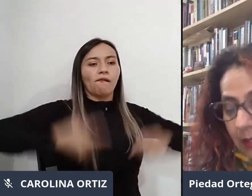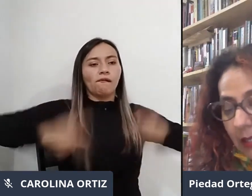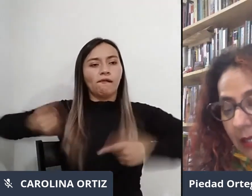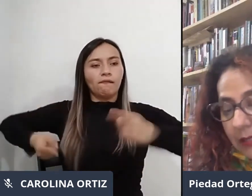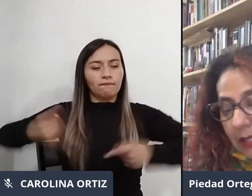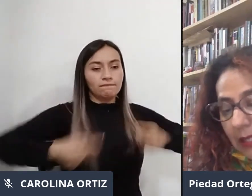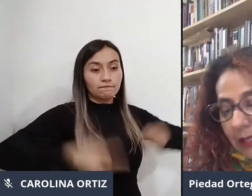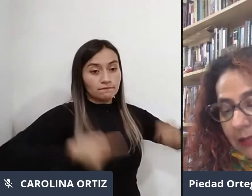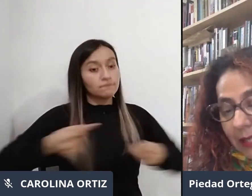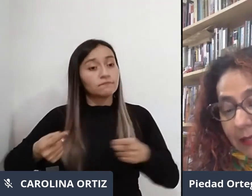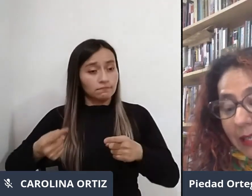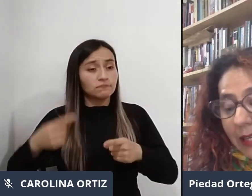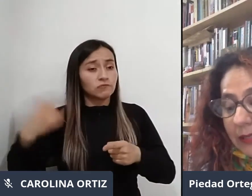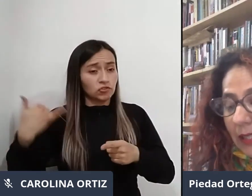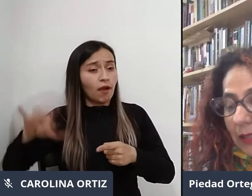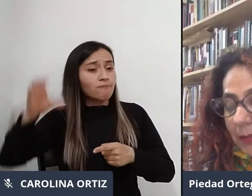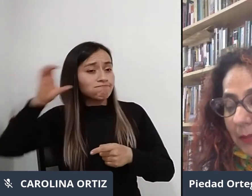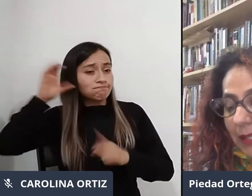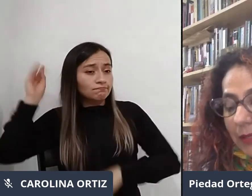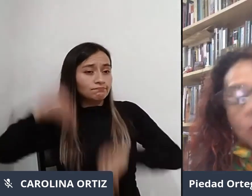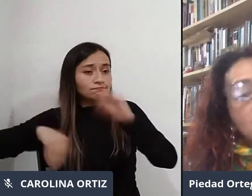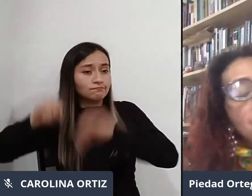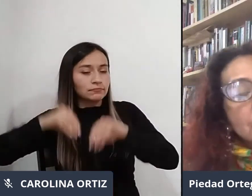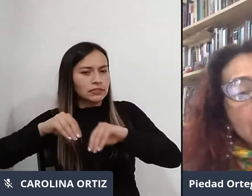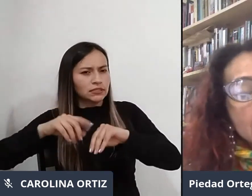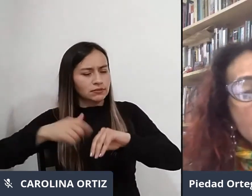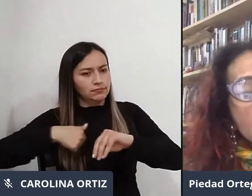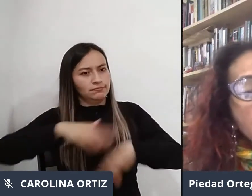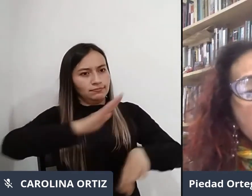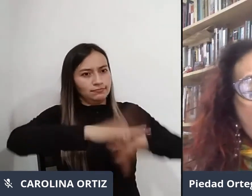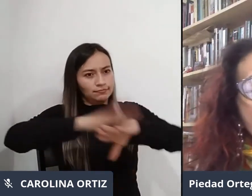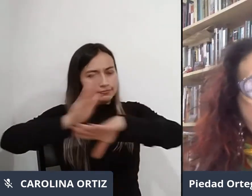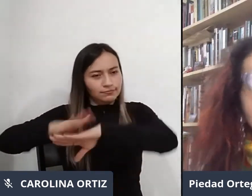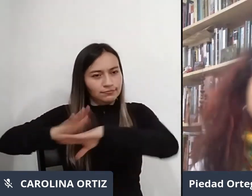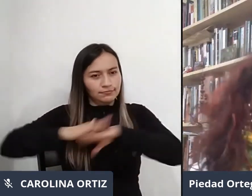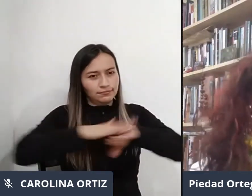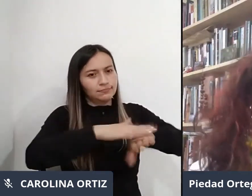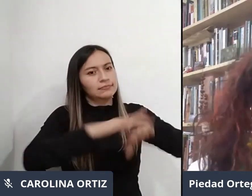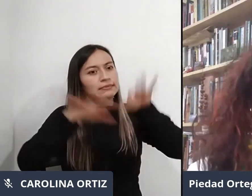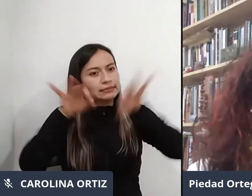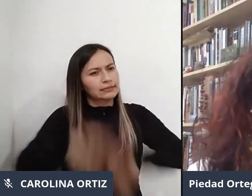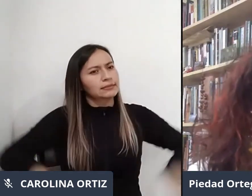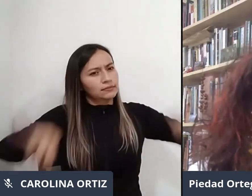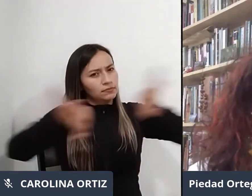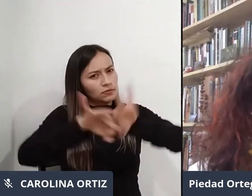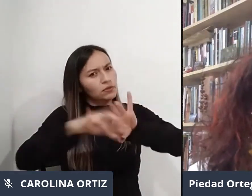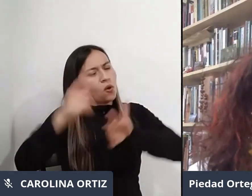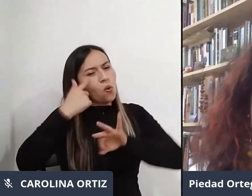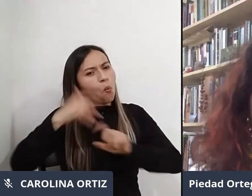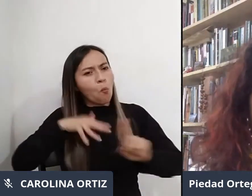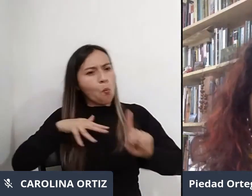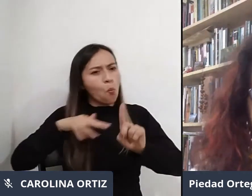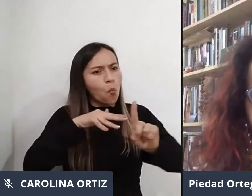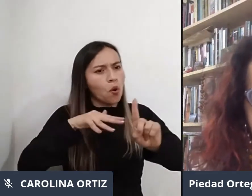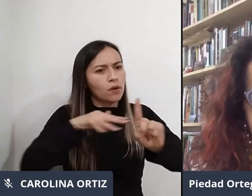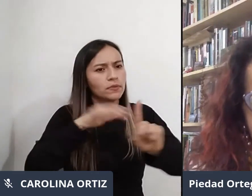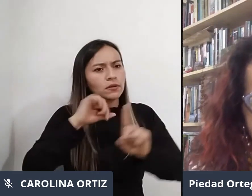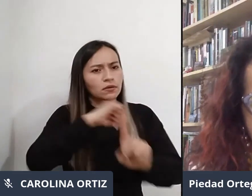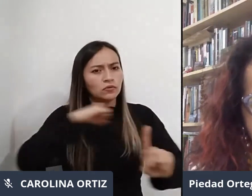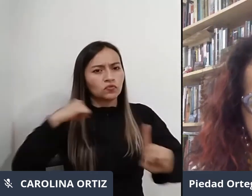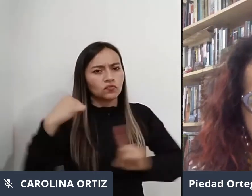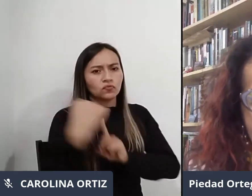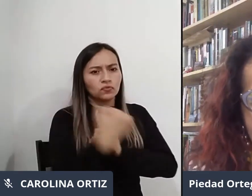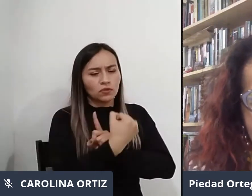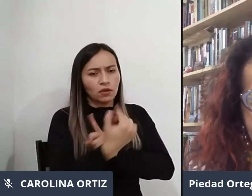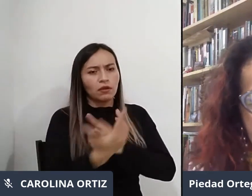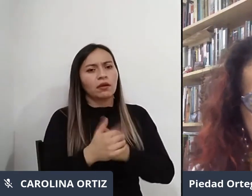aquí esta alerta me parece muy importante, porque el movimiento social, las